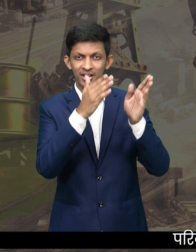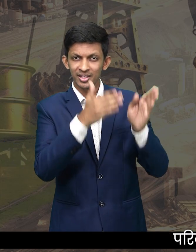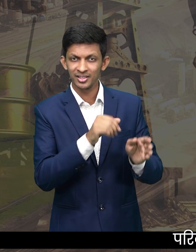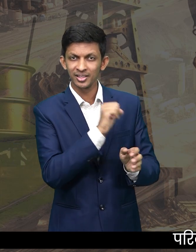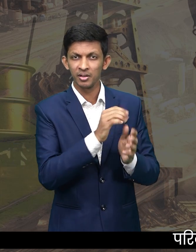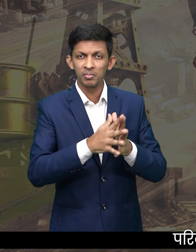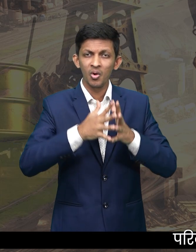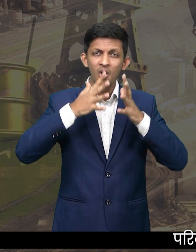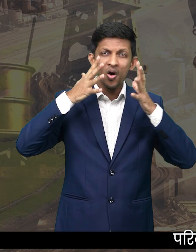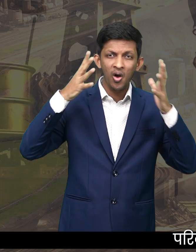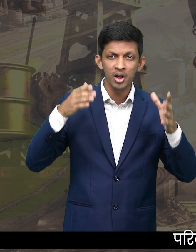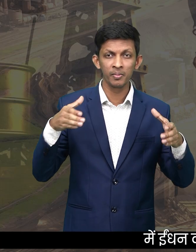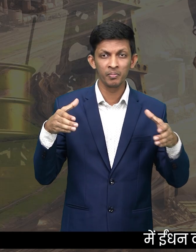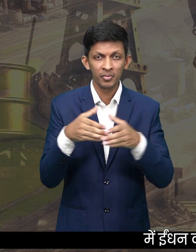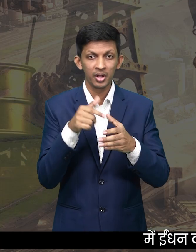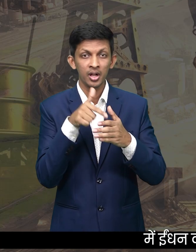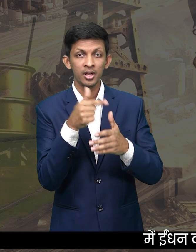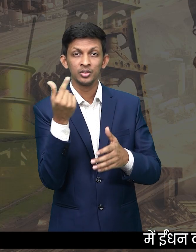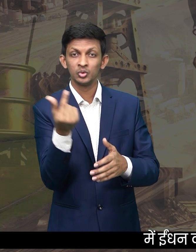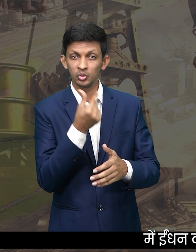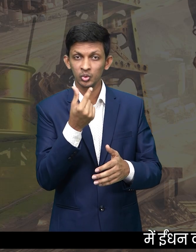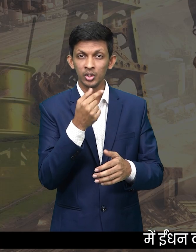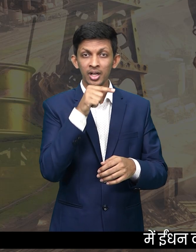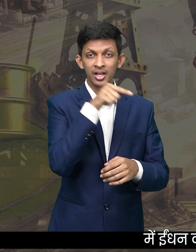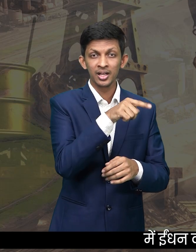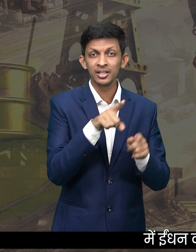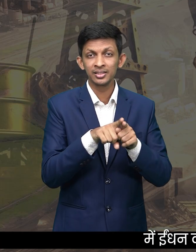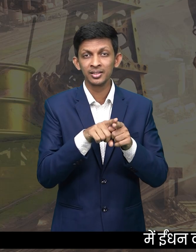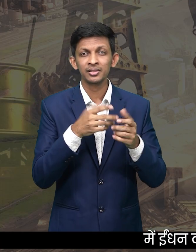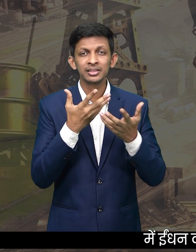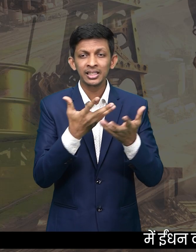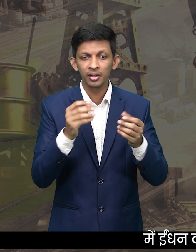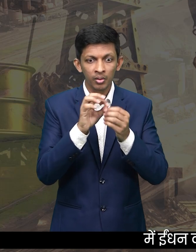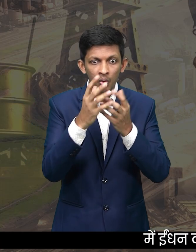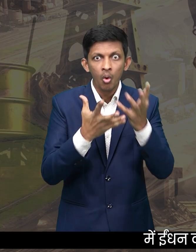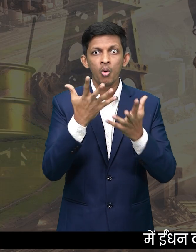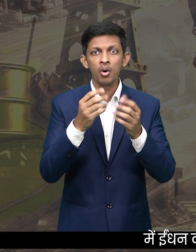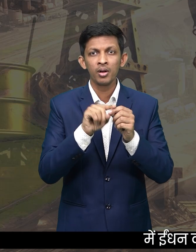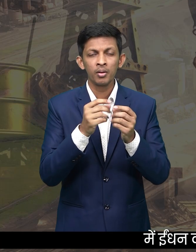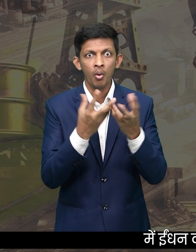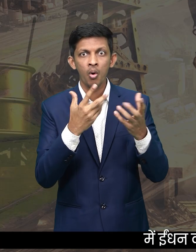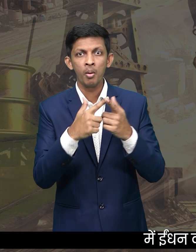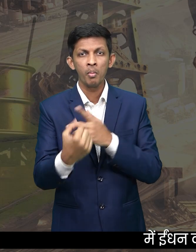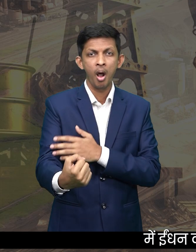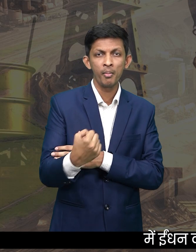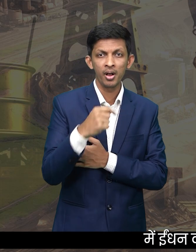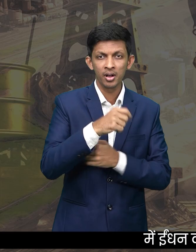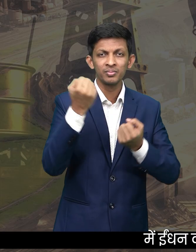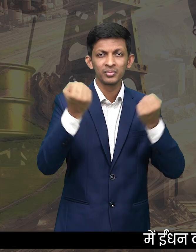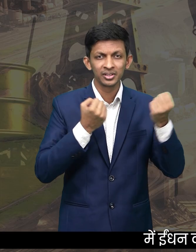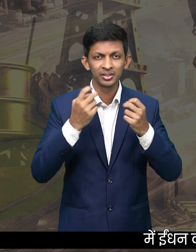परिवहन के लिए आंतरिक दहन इंजन में ईंधन का सबसे अधिक उपयोग किया जाता है।